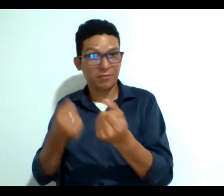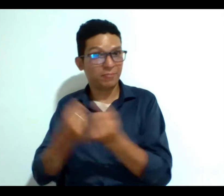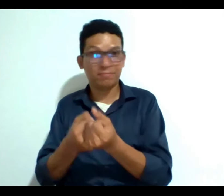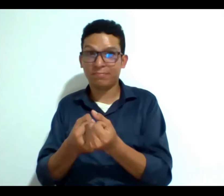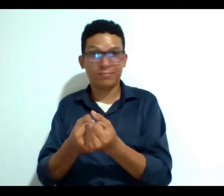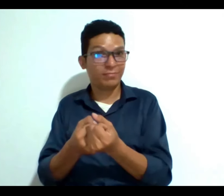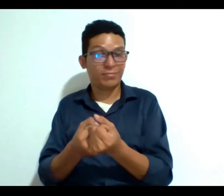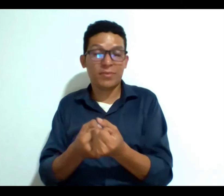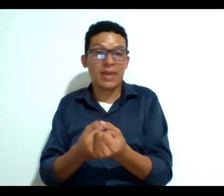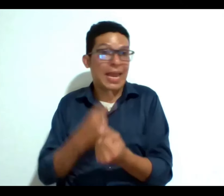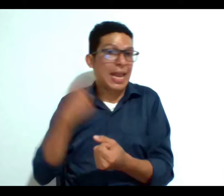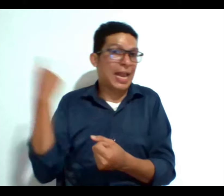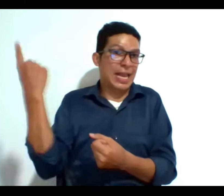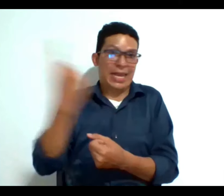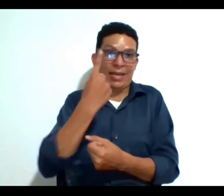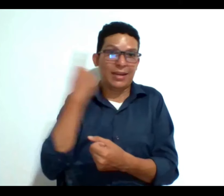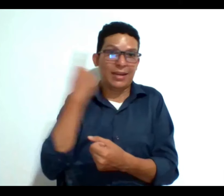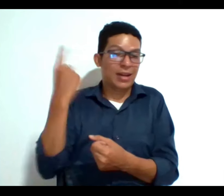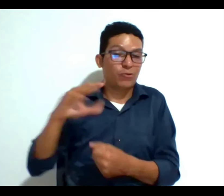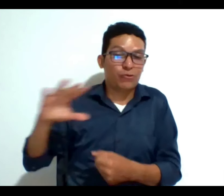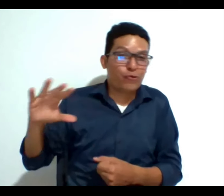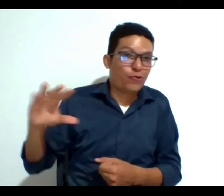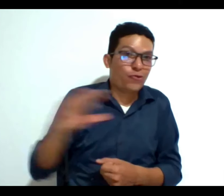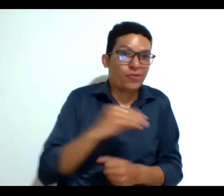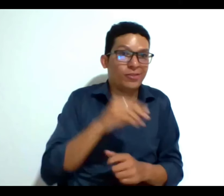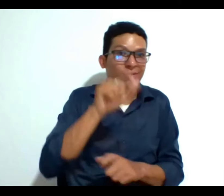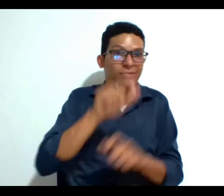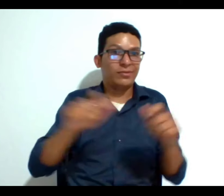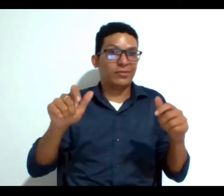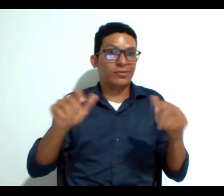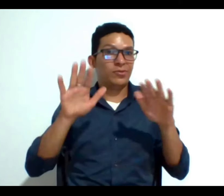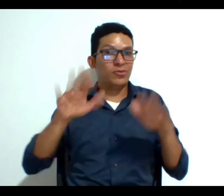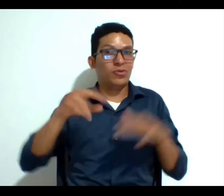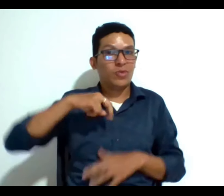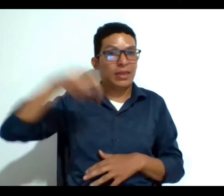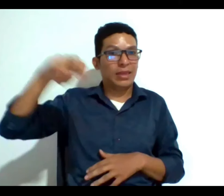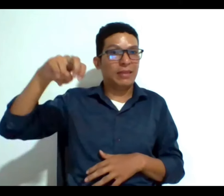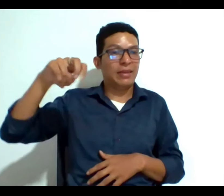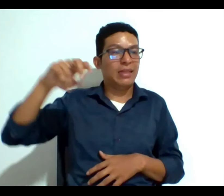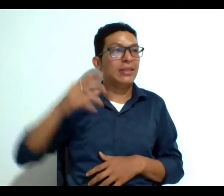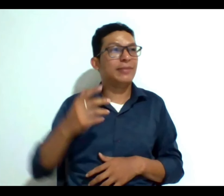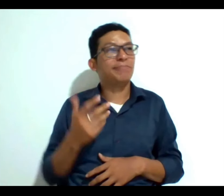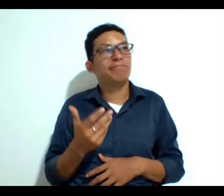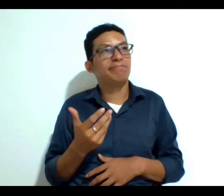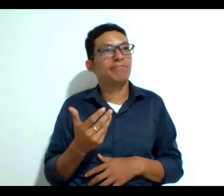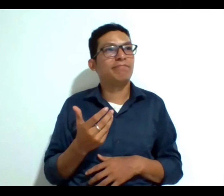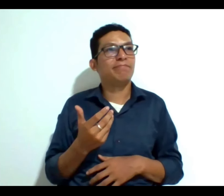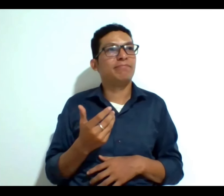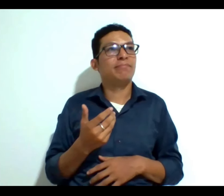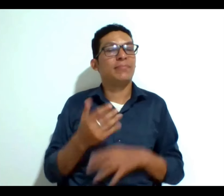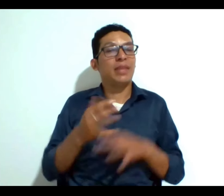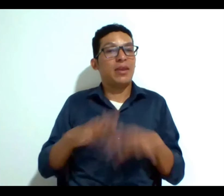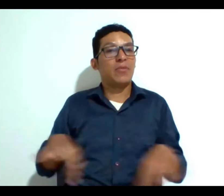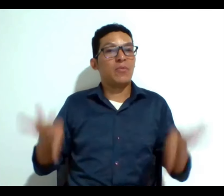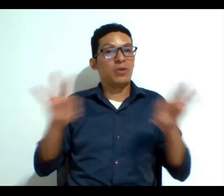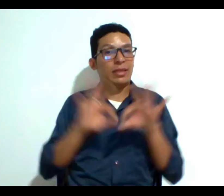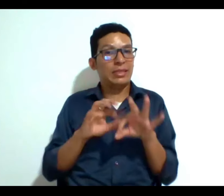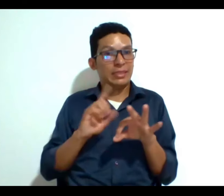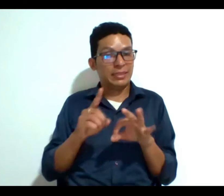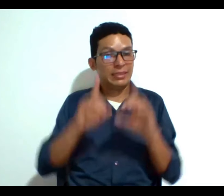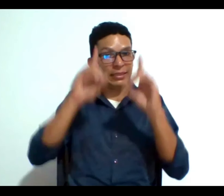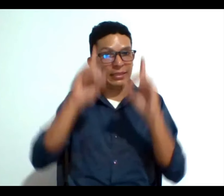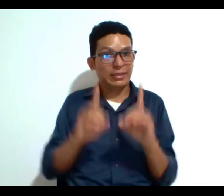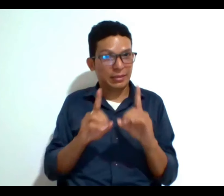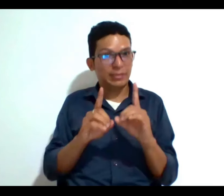veces las personas por el nivel de de importancia que tiene esta decisión